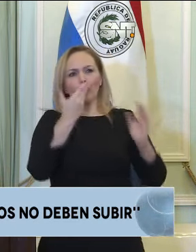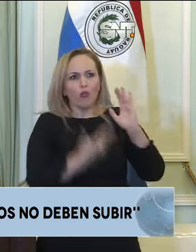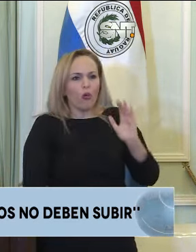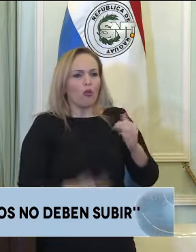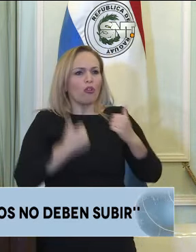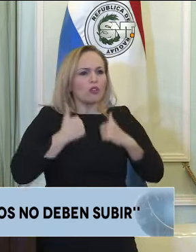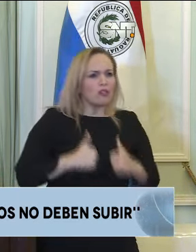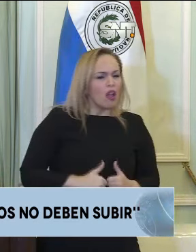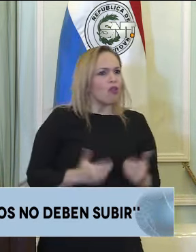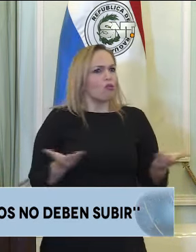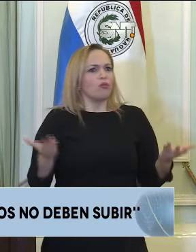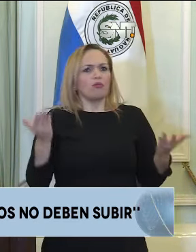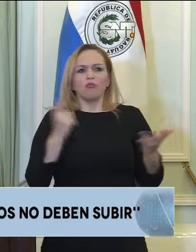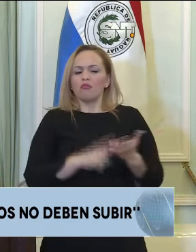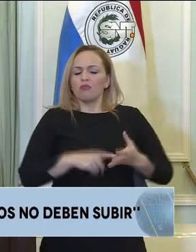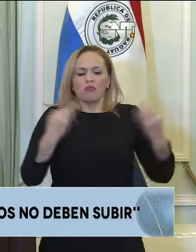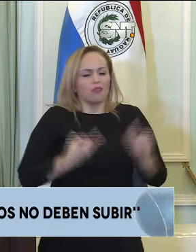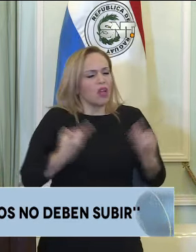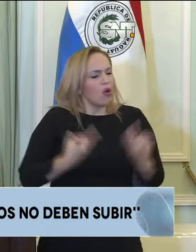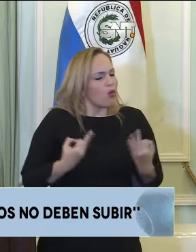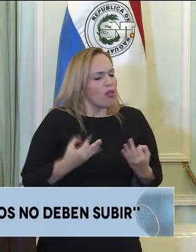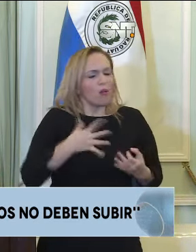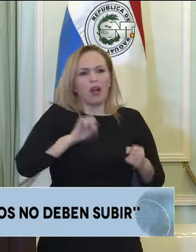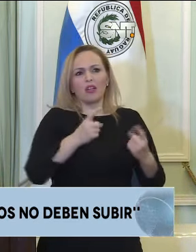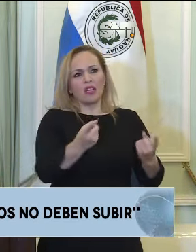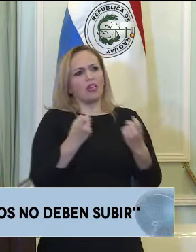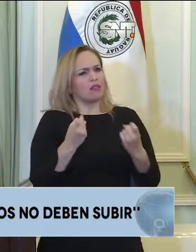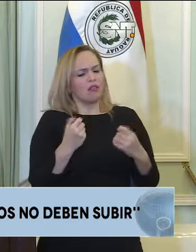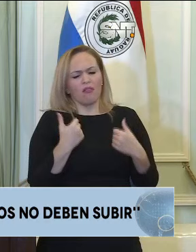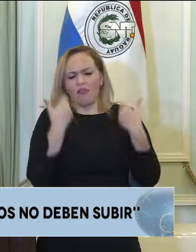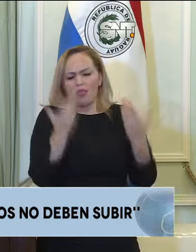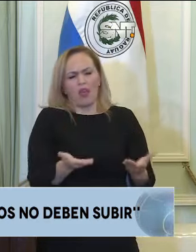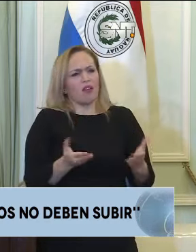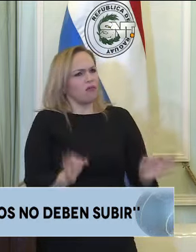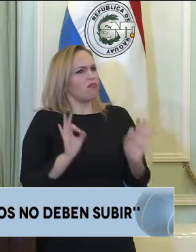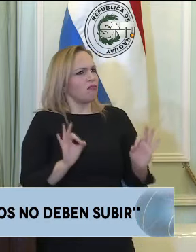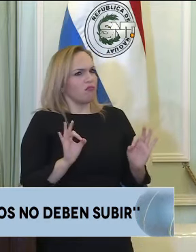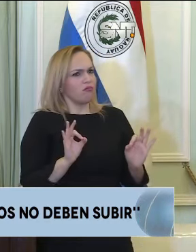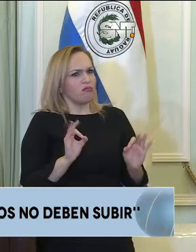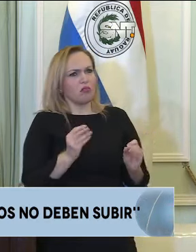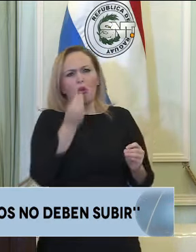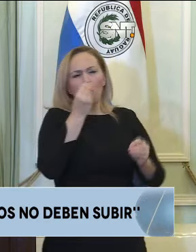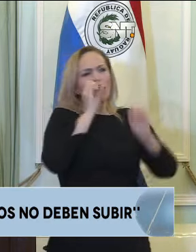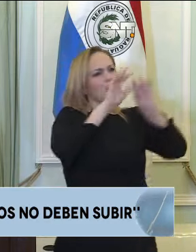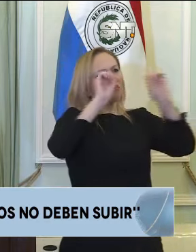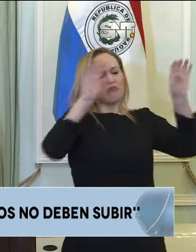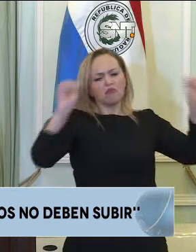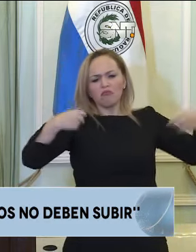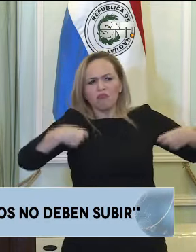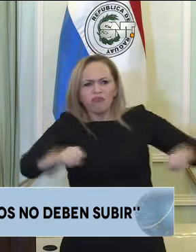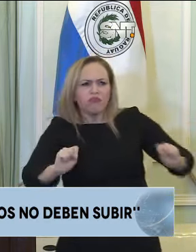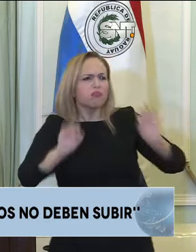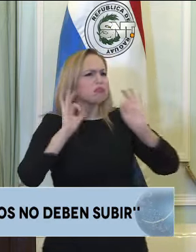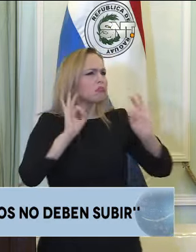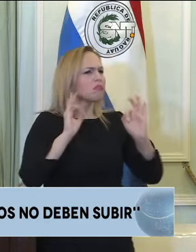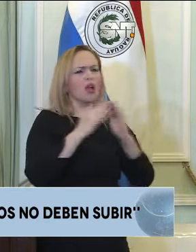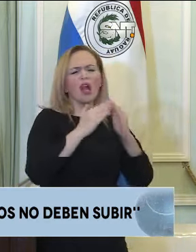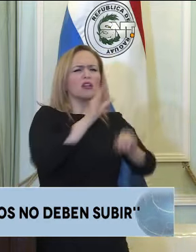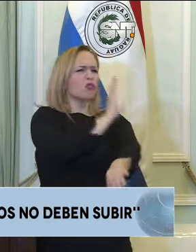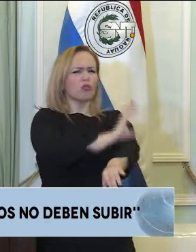gente con las medidas de seguridad necesarias, brindando también el servicio de delivery de PICAP o de entrega a